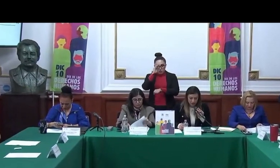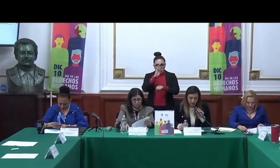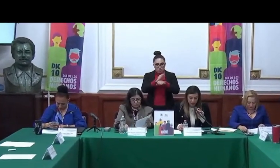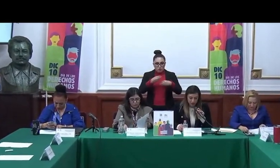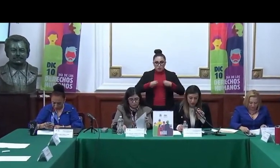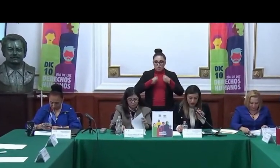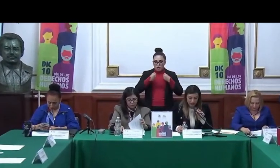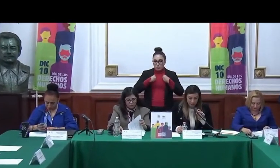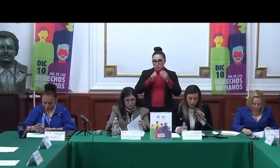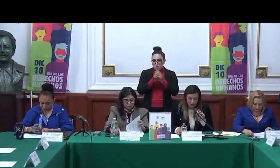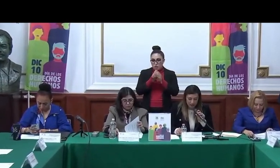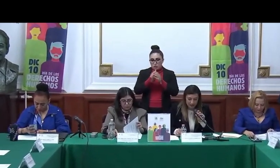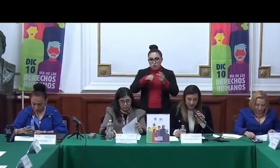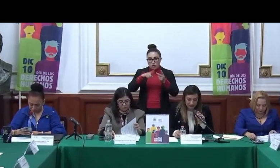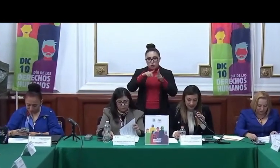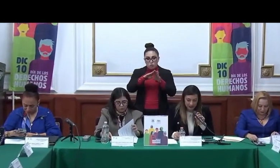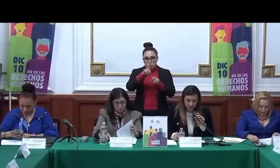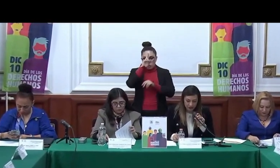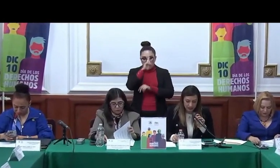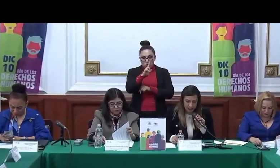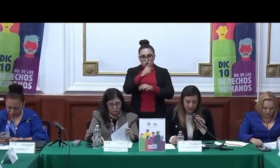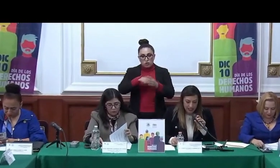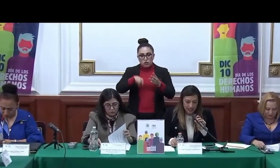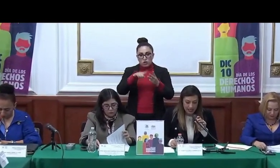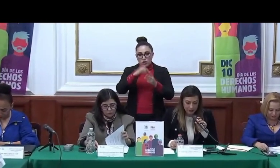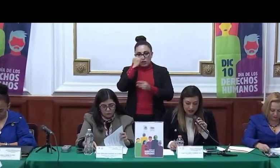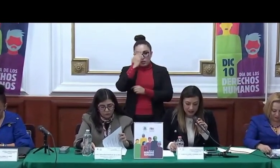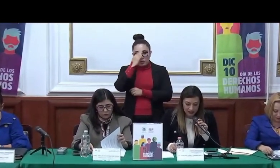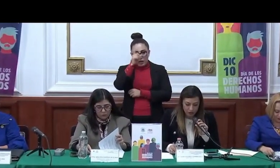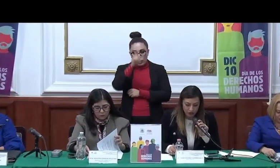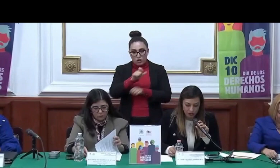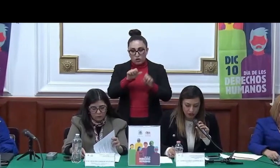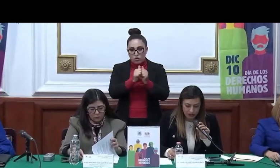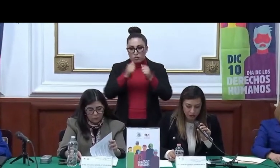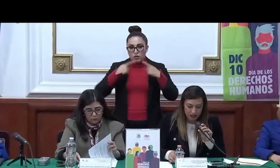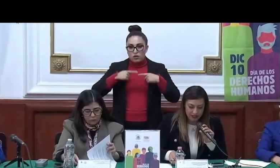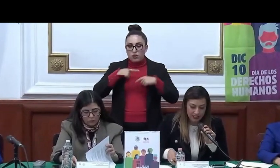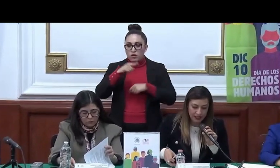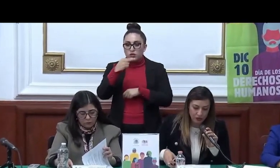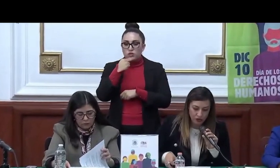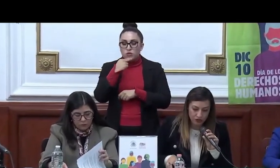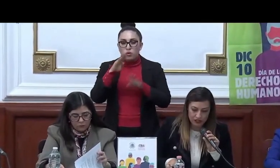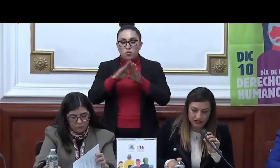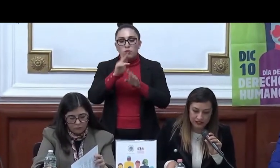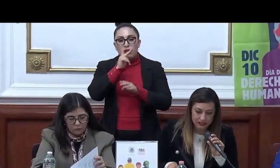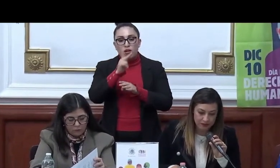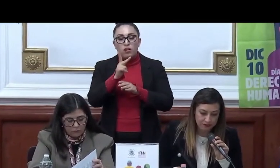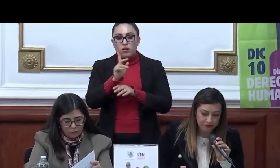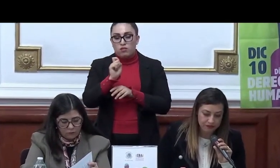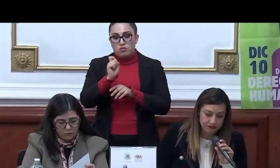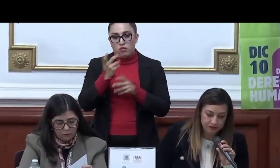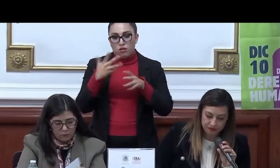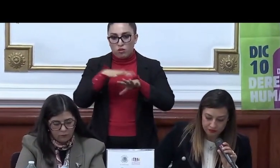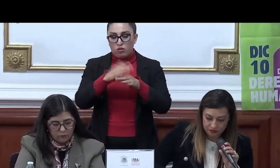privada, el honor y la propia imagen en el Distrito Federal en materia de uso del lenguaje incluyente y no sexista.